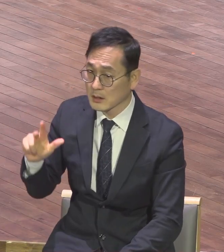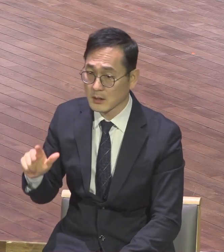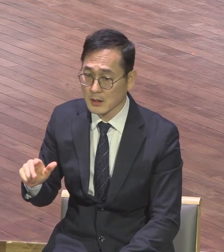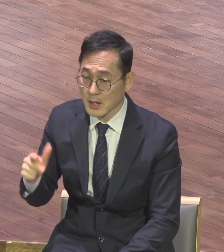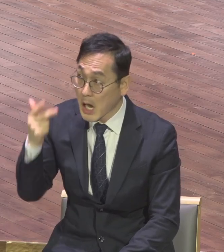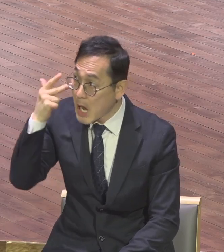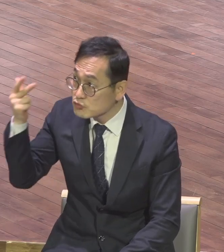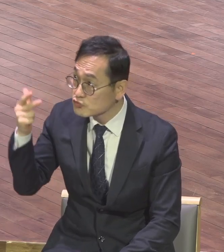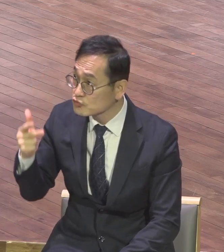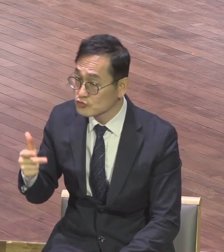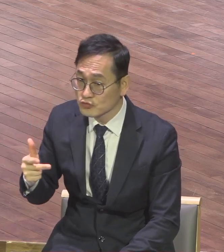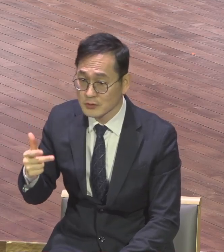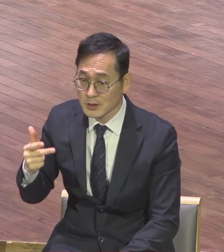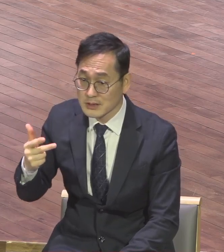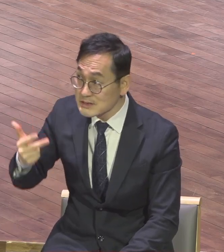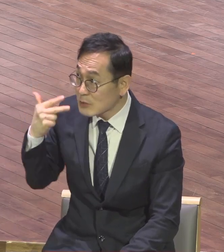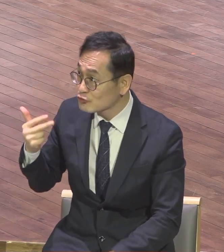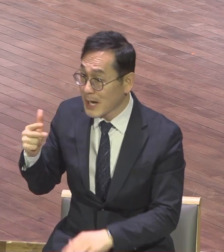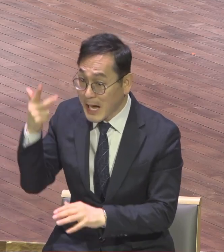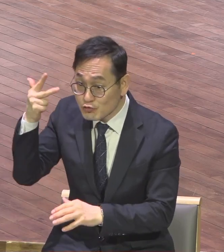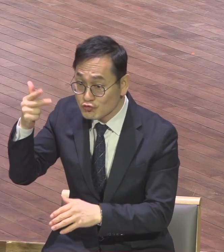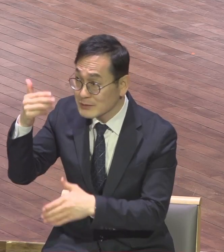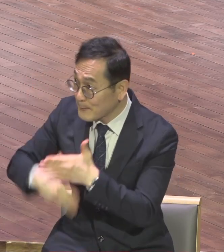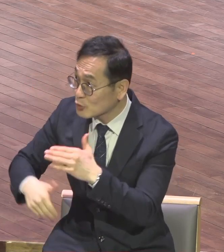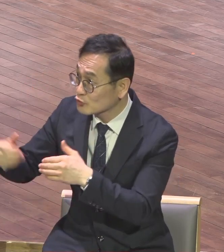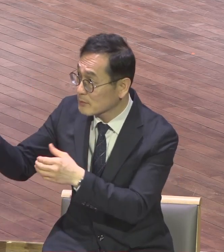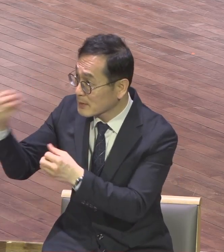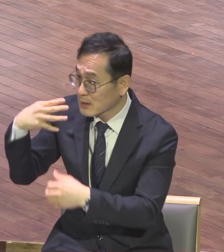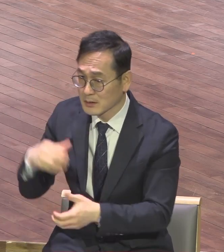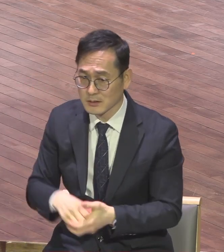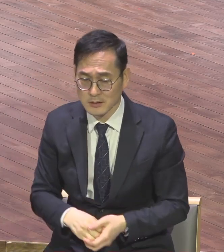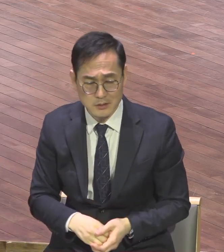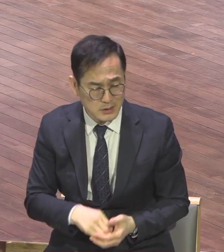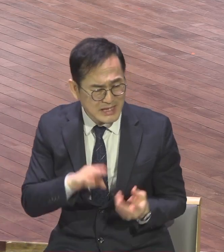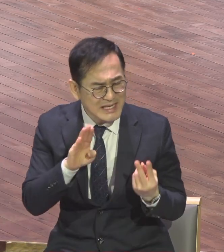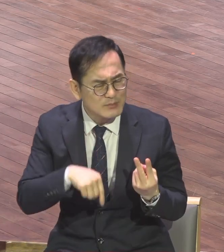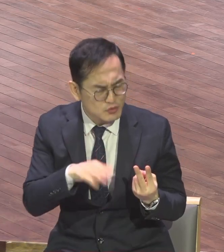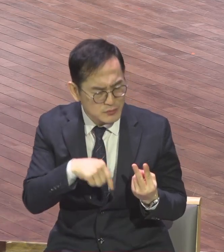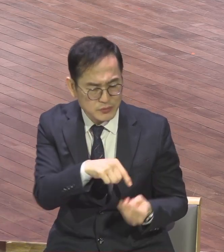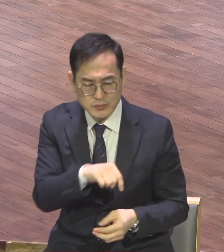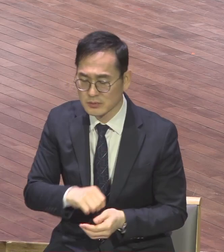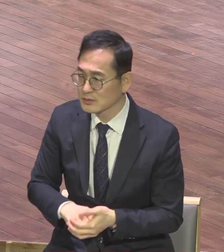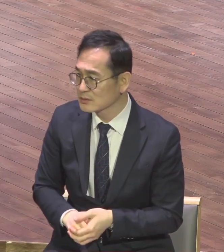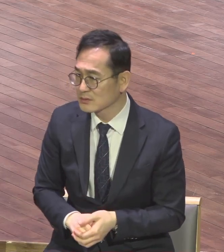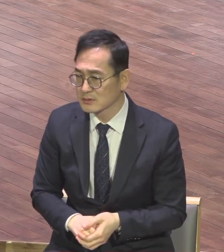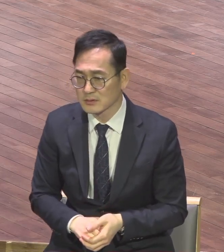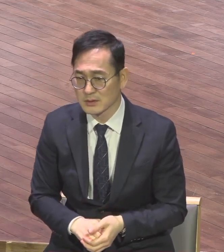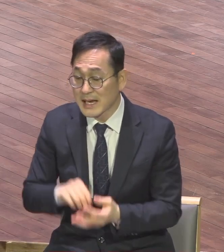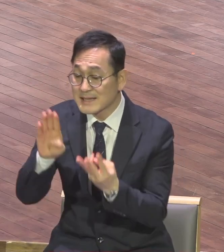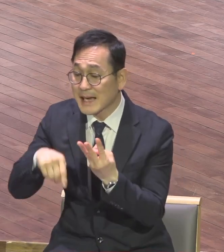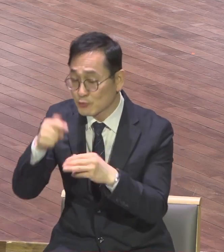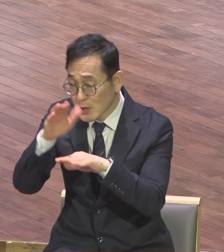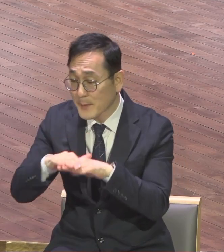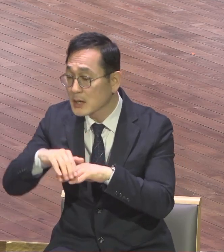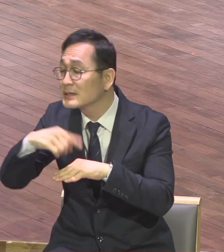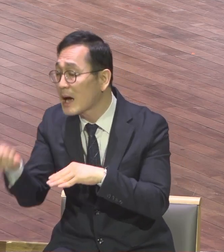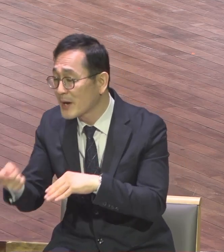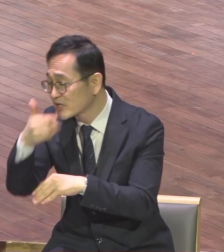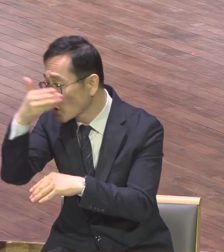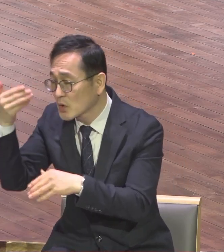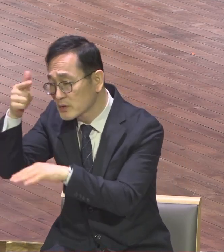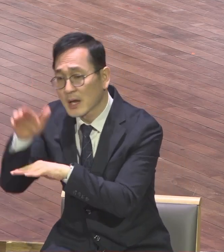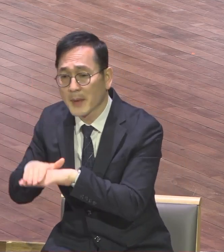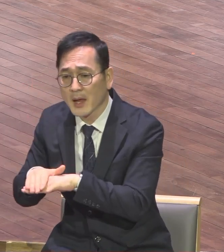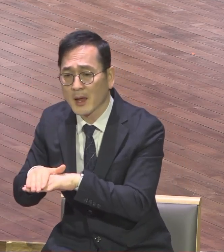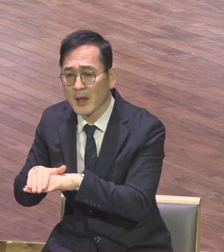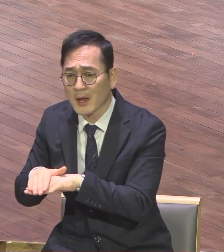놀래가지고 2부요? 그랬어요. 그랬더니 목사님께서 아니 3부 예배 이후에 바로 청년 예배인데 3부 때는